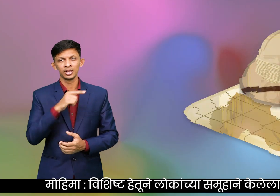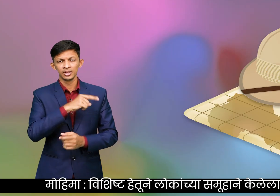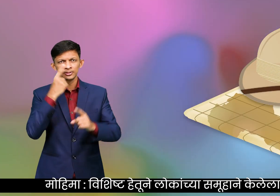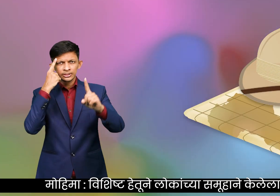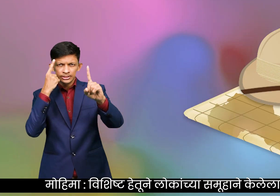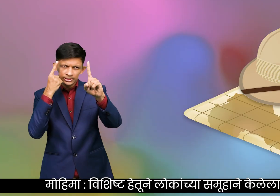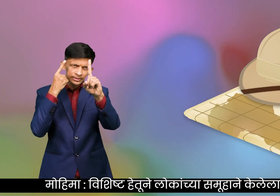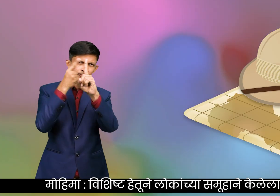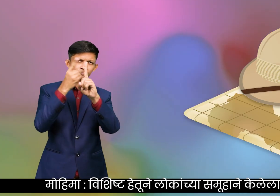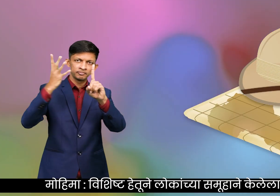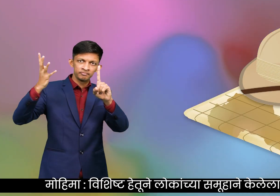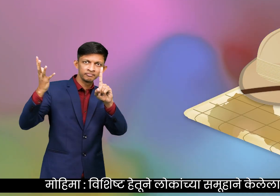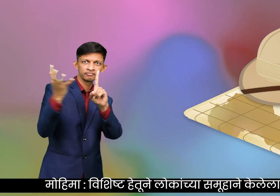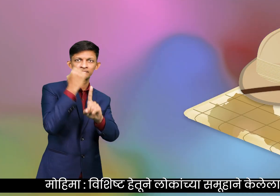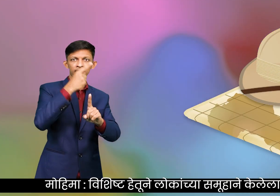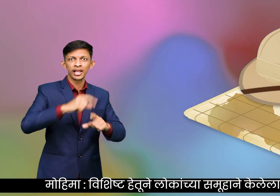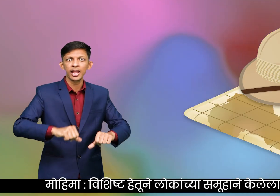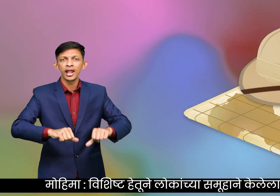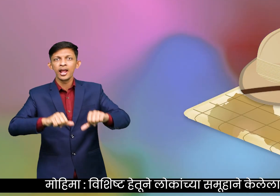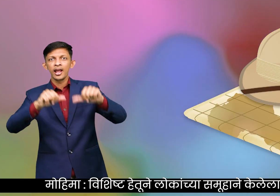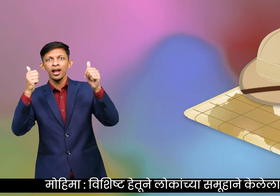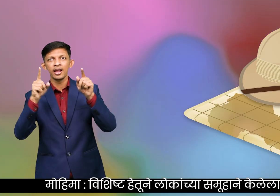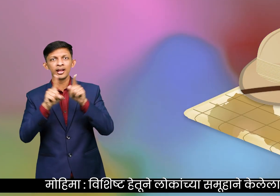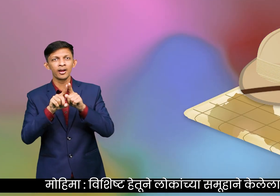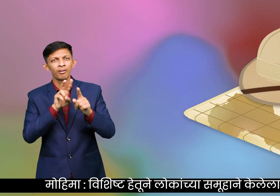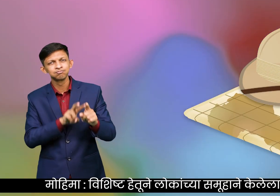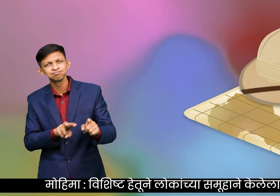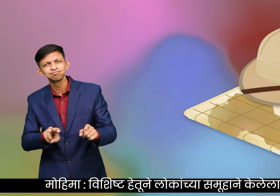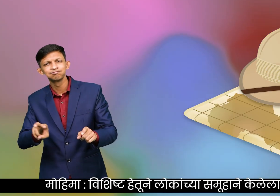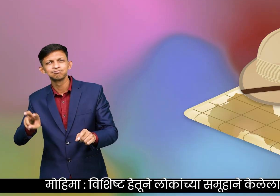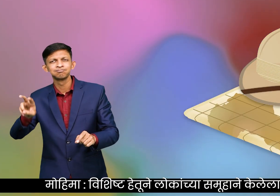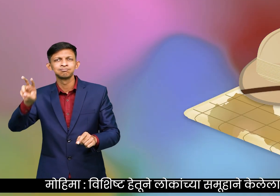मोहिमा, विशिष्ट हेतूने लोकांच्या समूहाने केलेला प्रवास, विशेषत